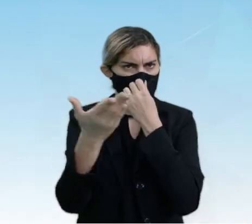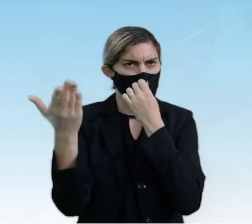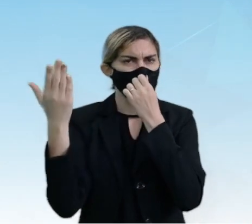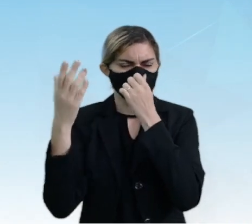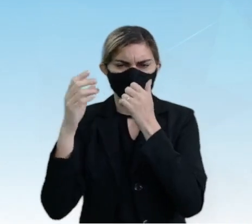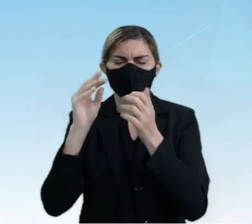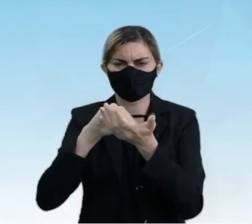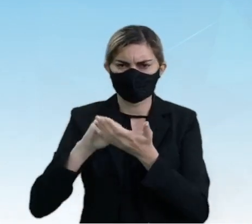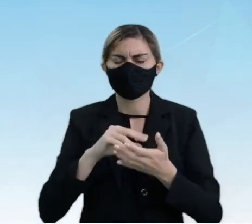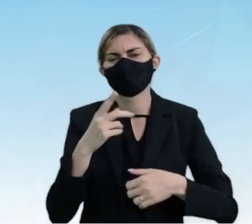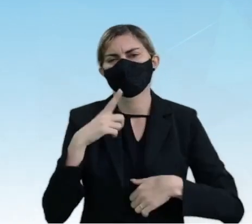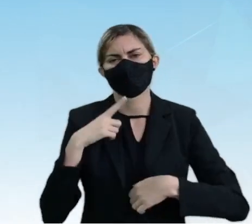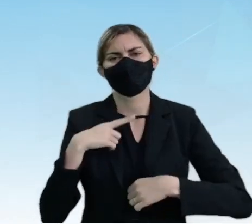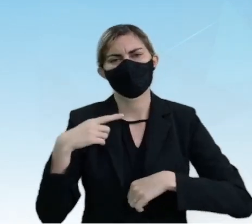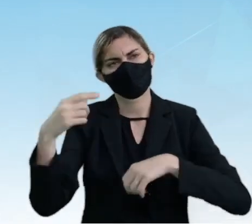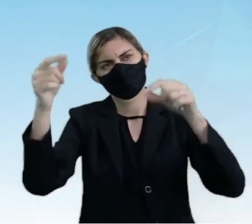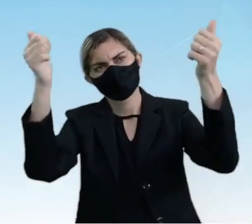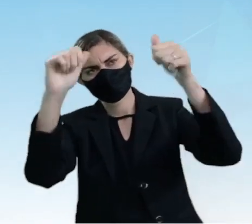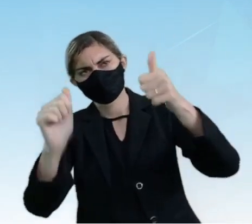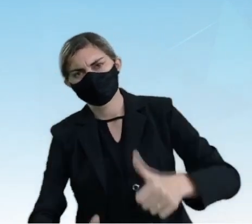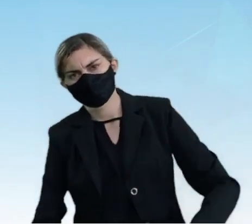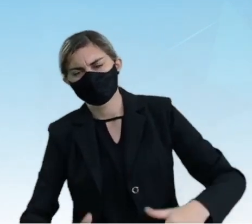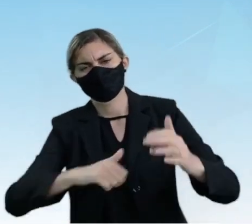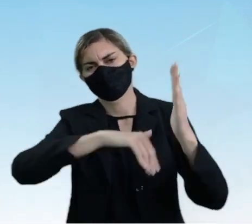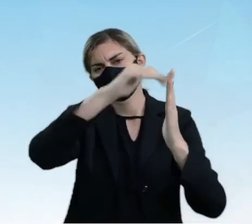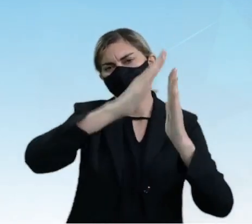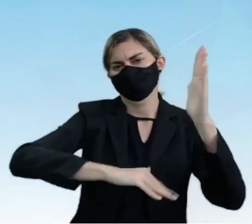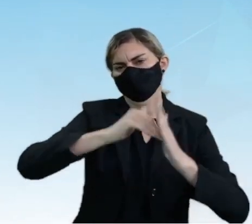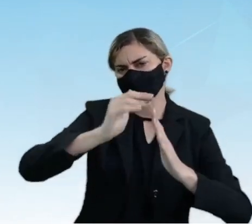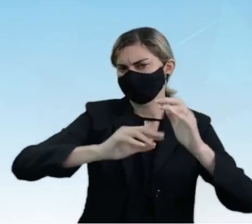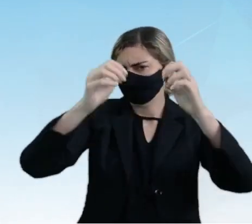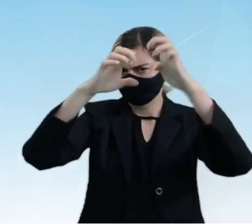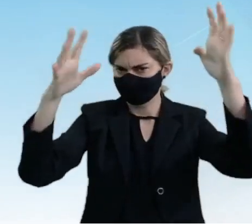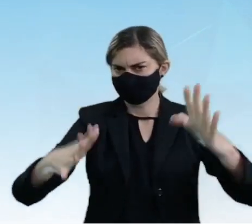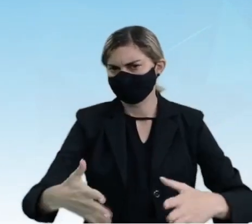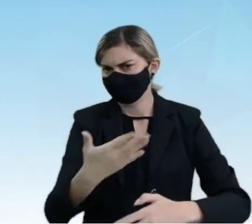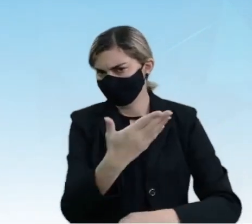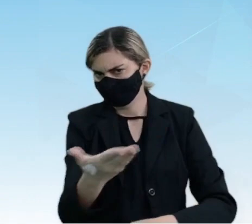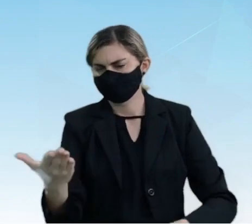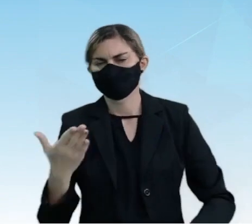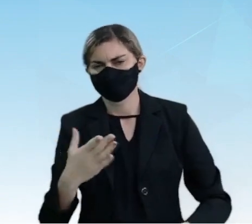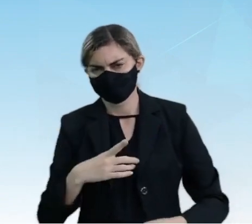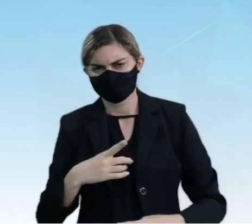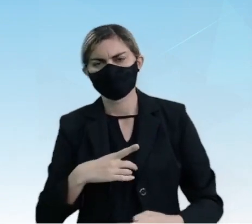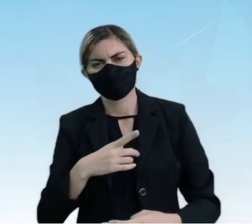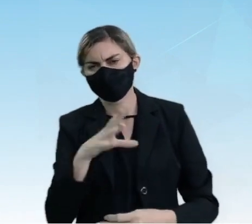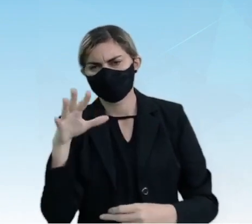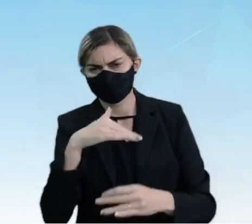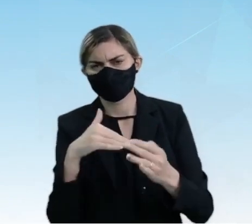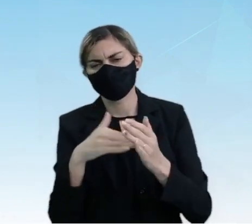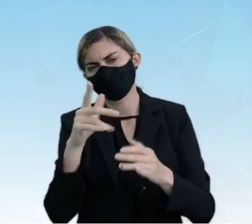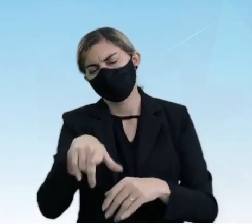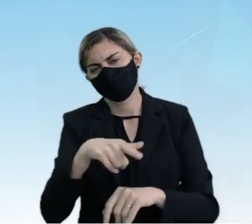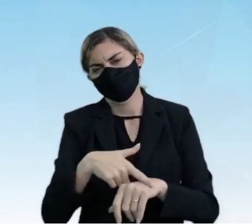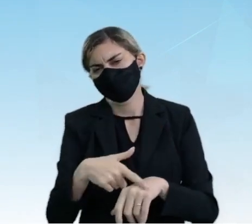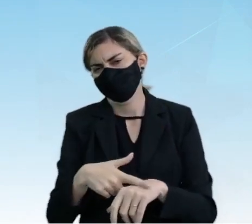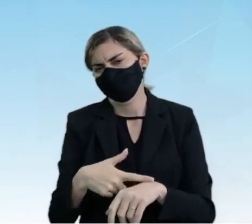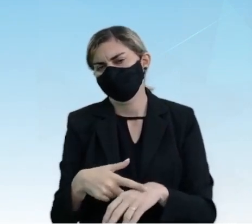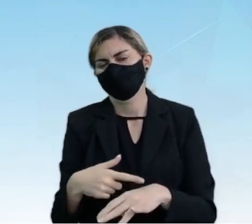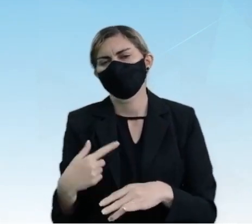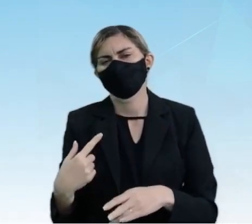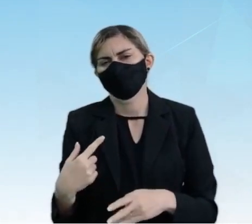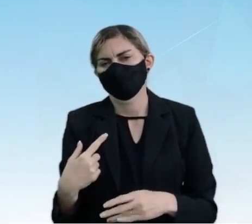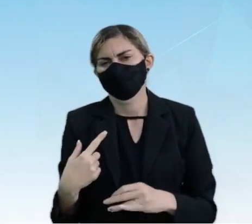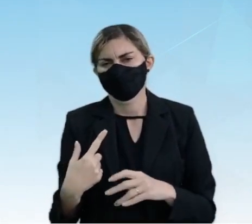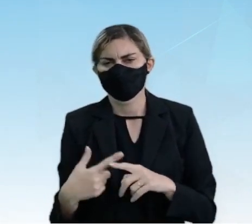ruínas, mas vocês veem que as estátuas, né, as pinturas de antigamente, as pinturas sobre deuses eram todas eles nus, pelados,